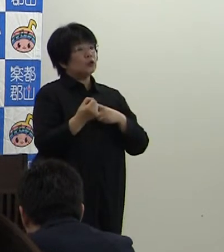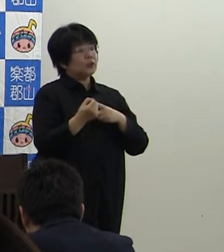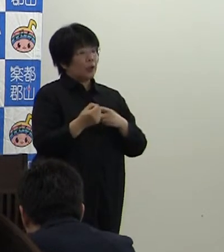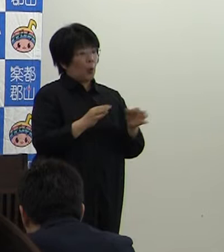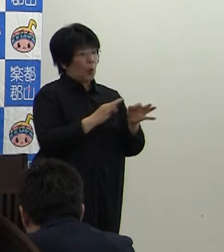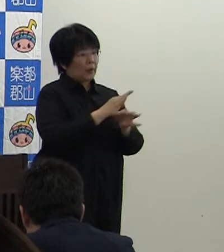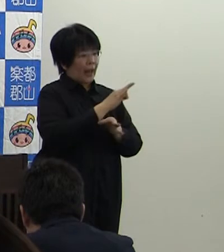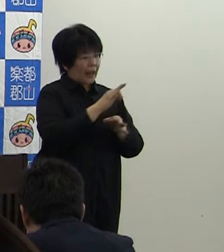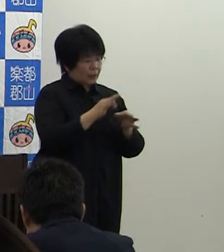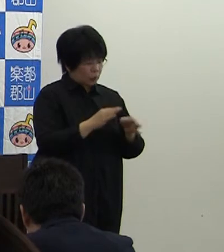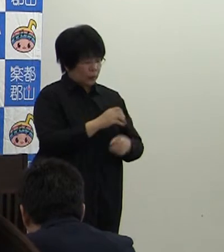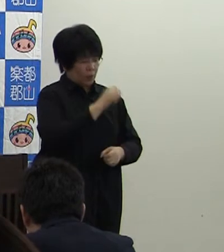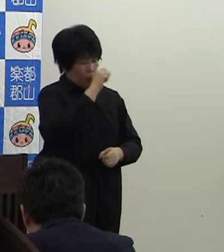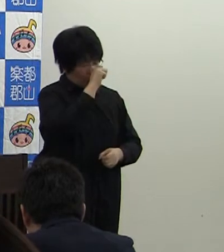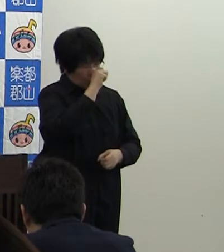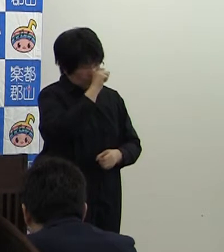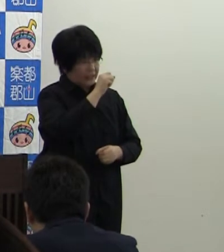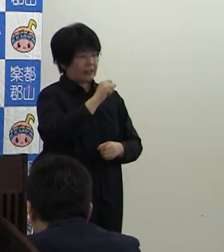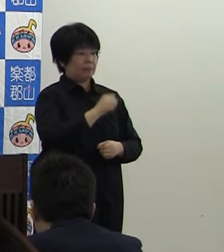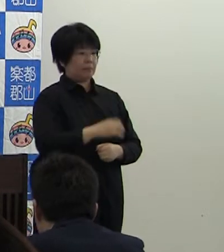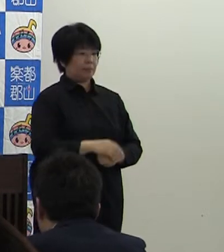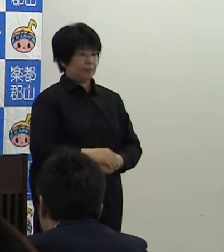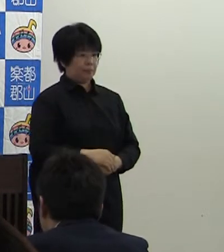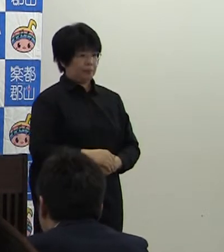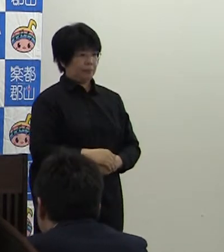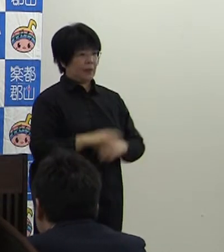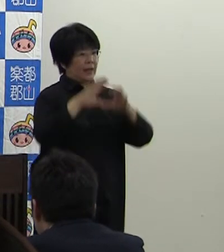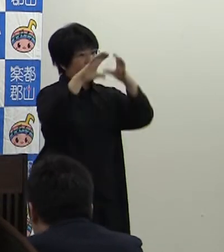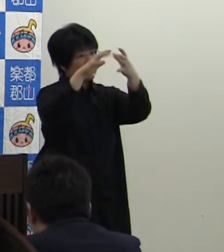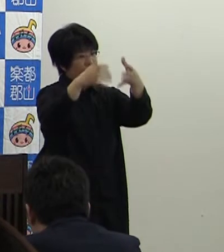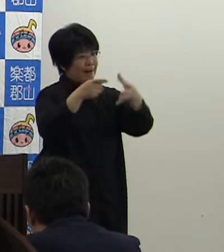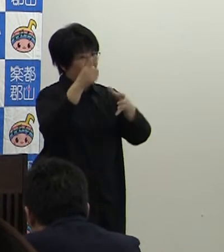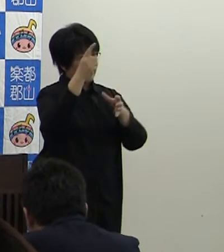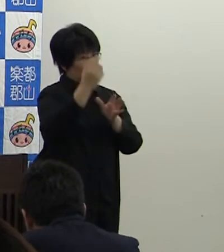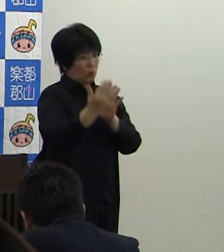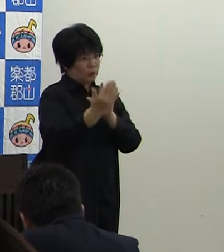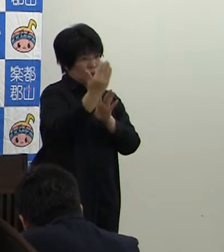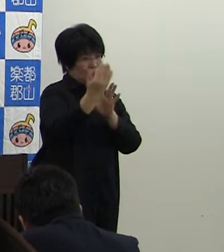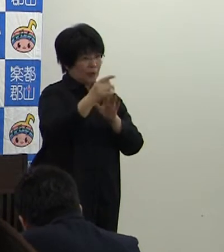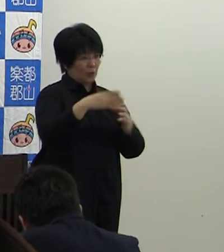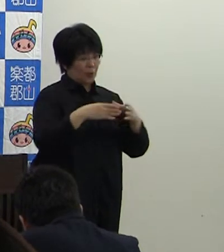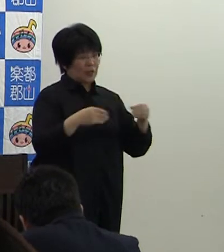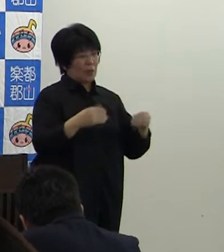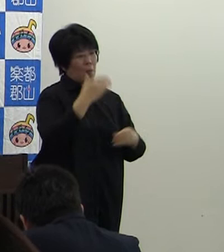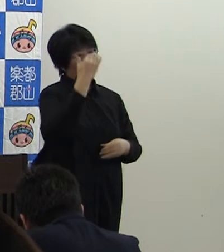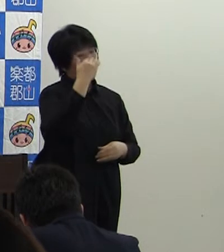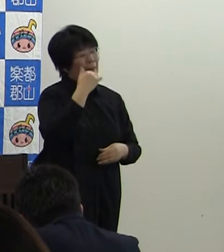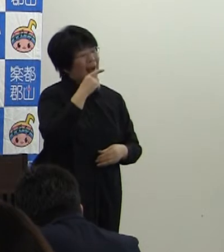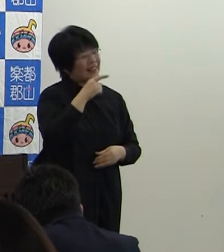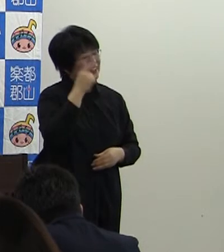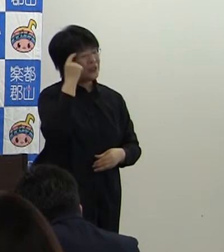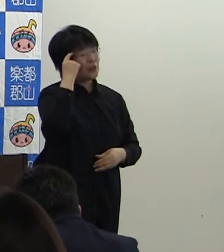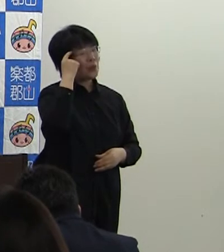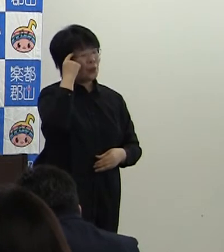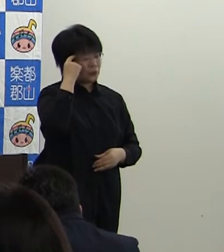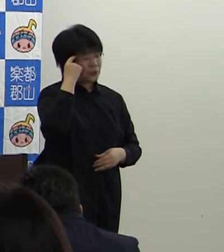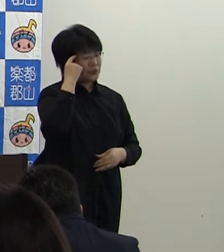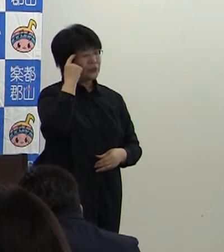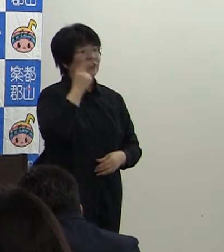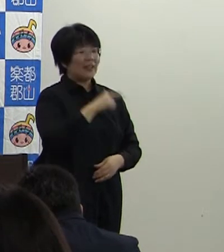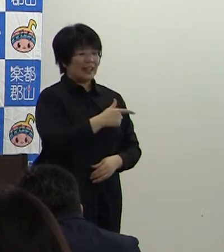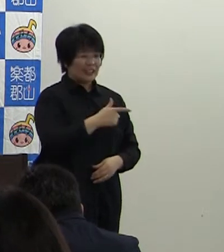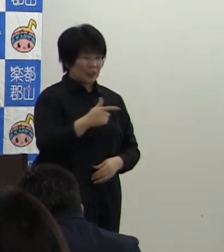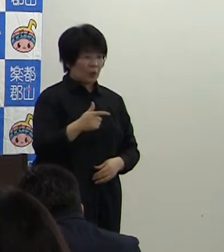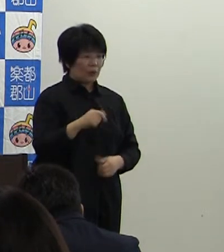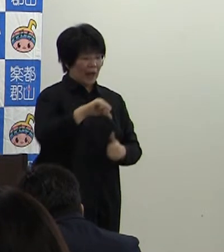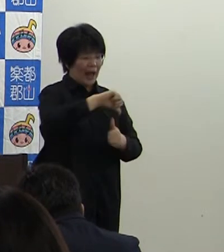本は標準化戦争でいろいろ負けてますね。ですから EV でも FCV でもそれから今の